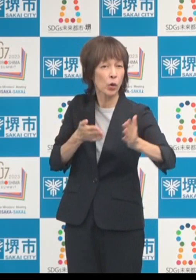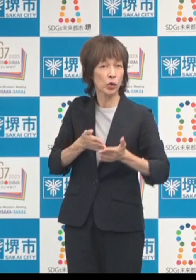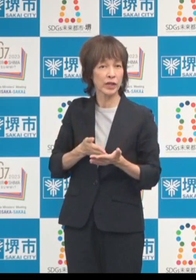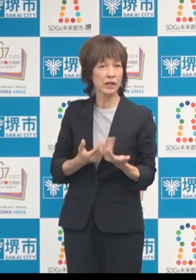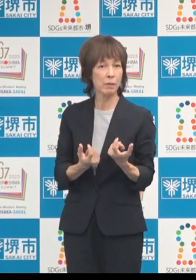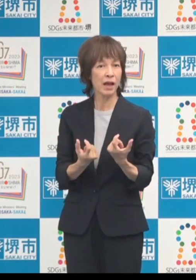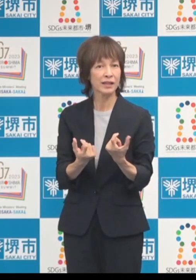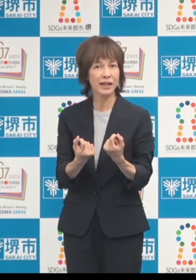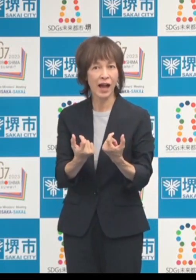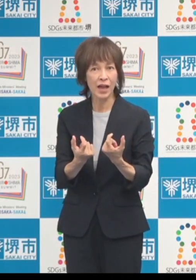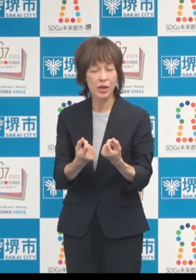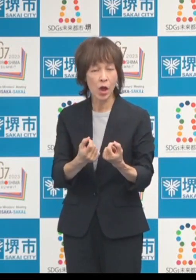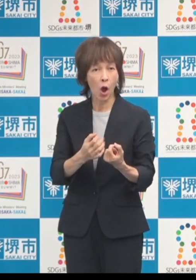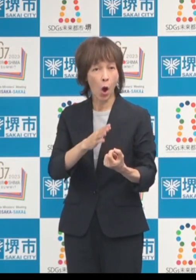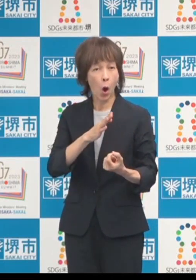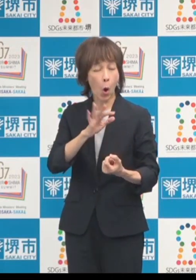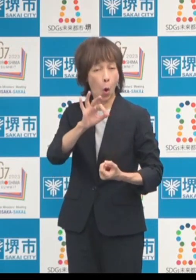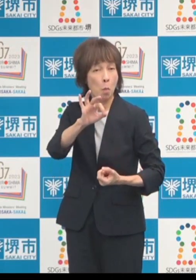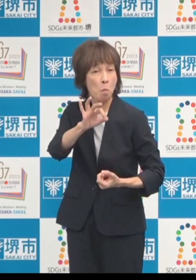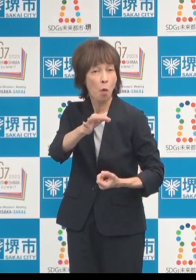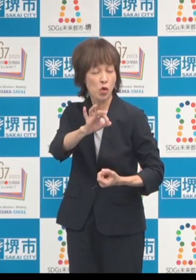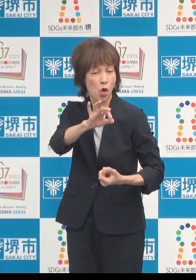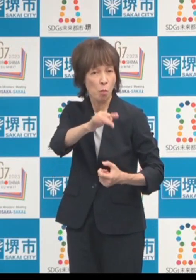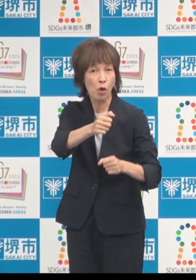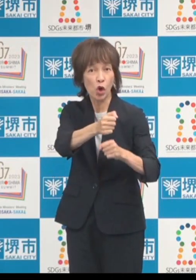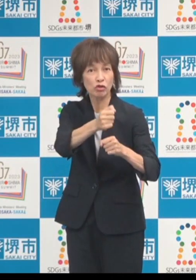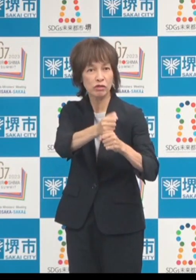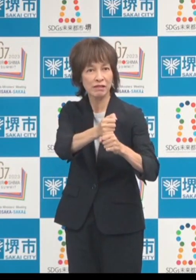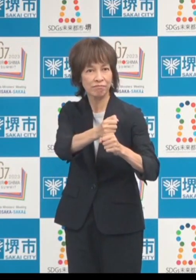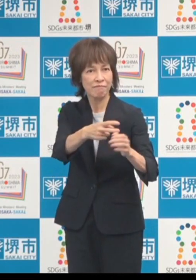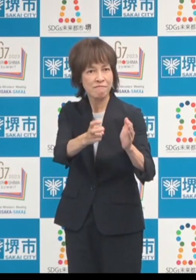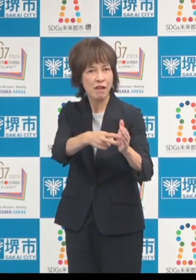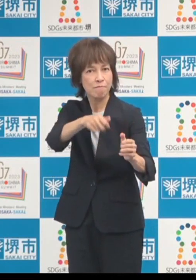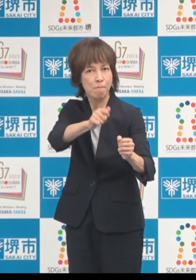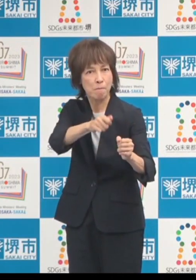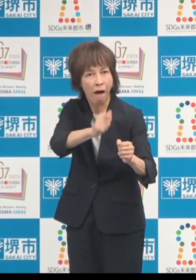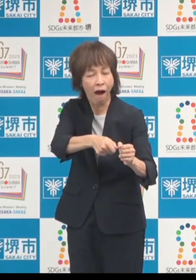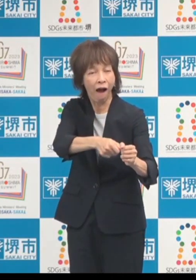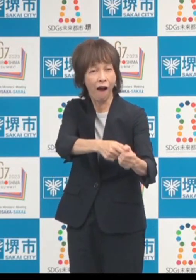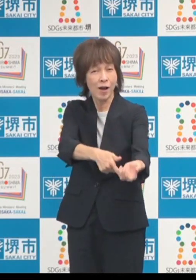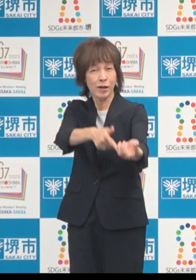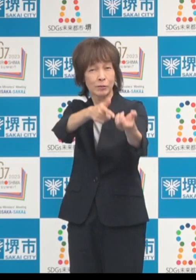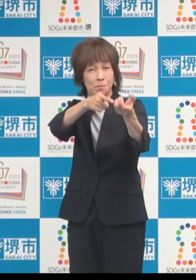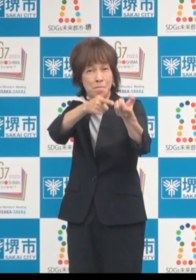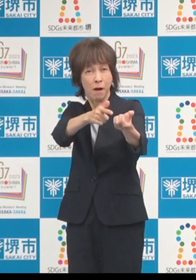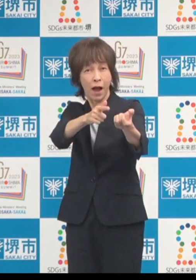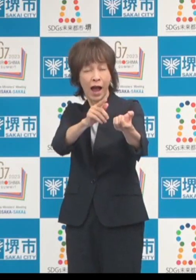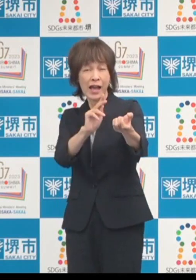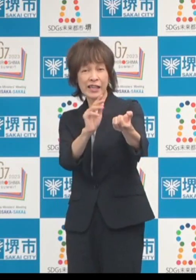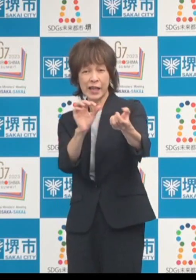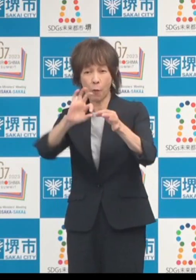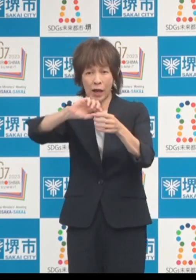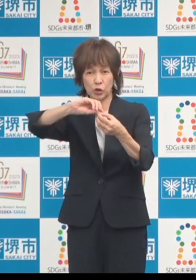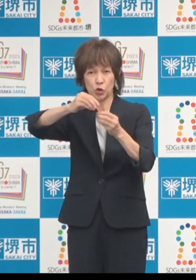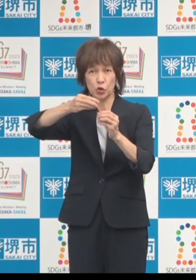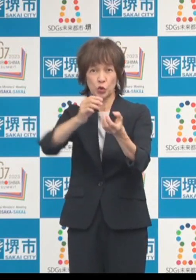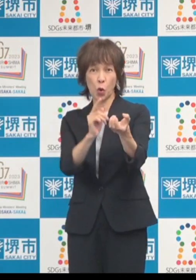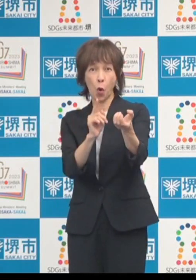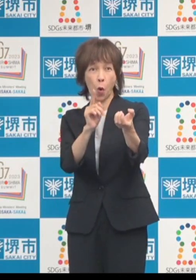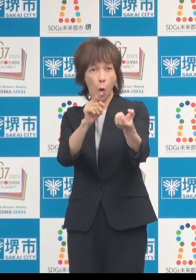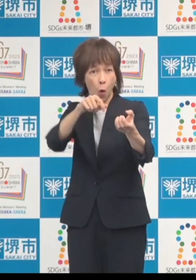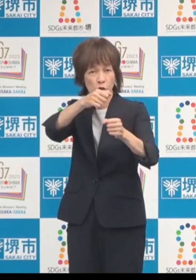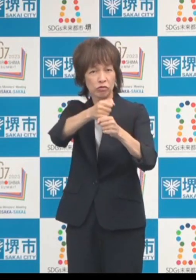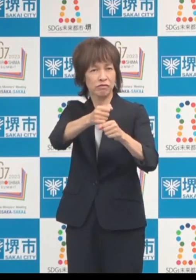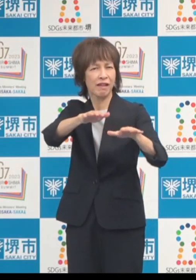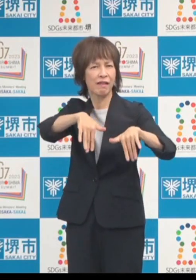たような本物のものづくりの空間ですね、火縄銃を作っていた建物でございますので、